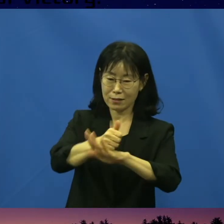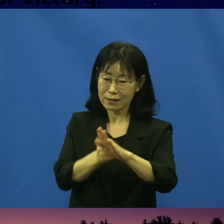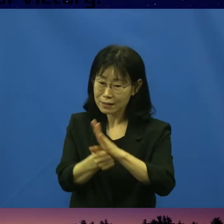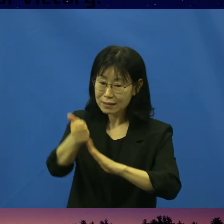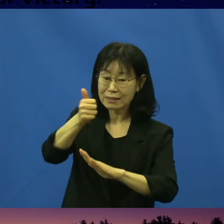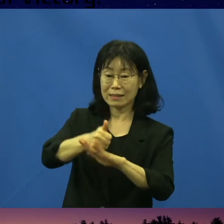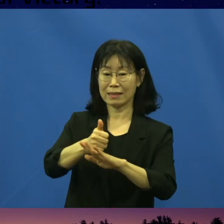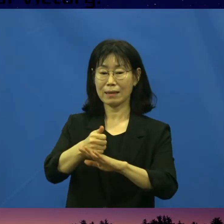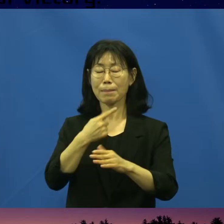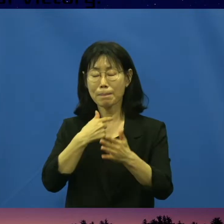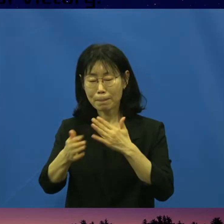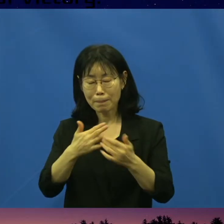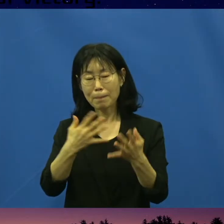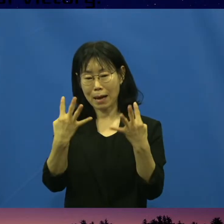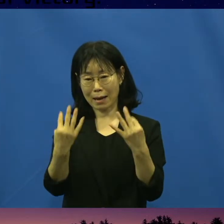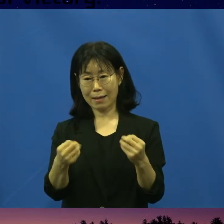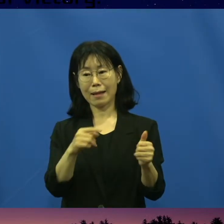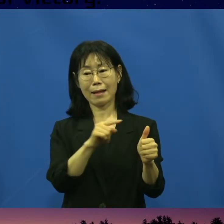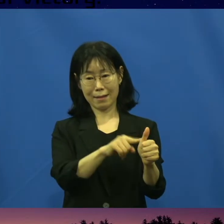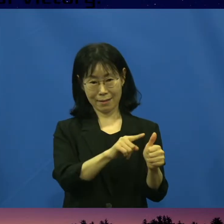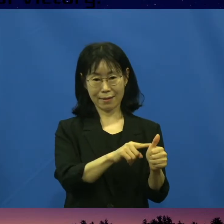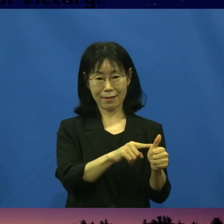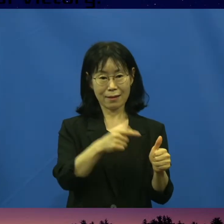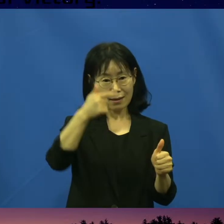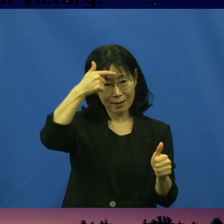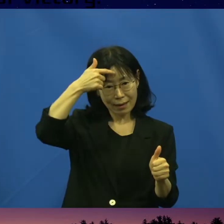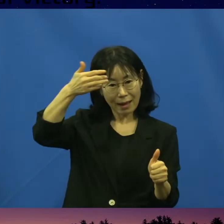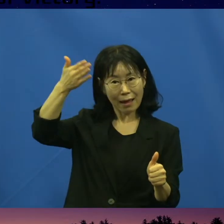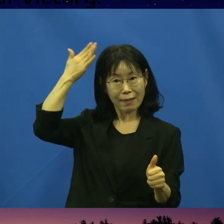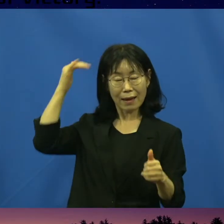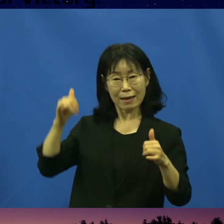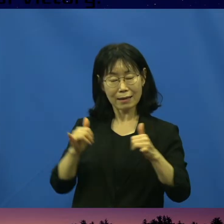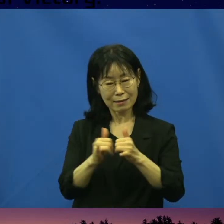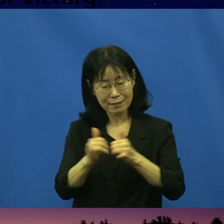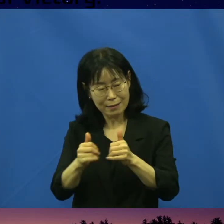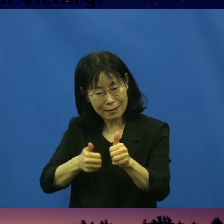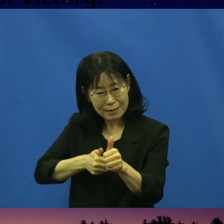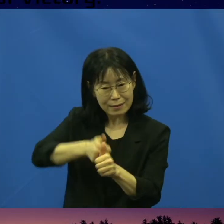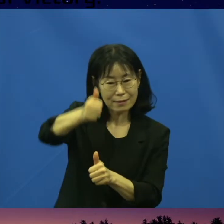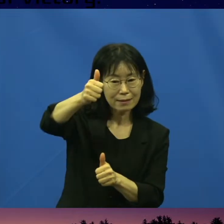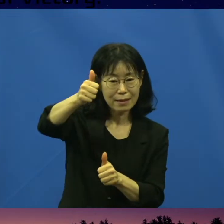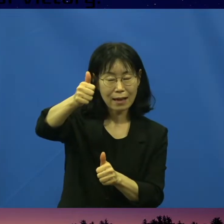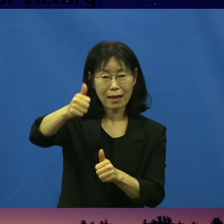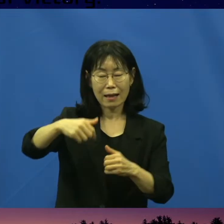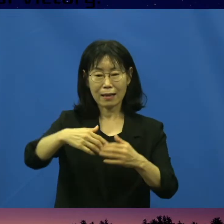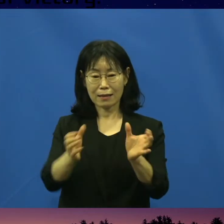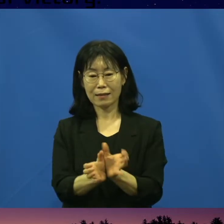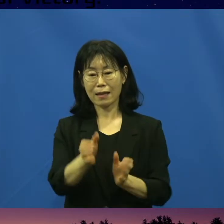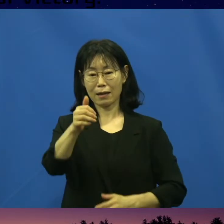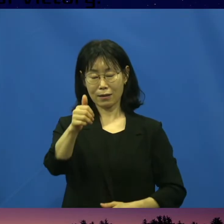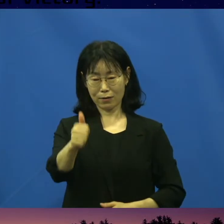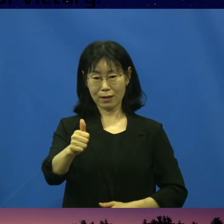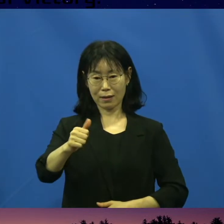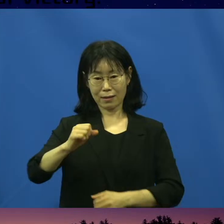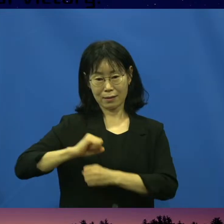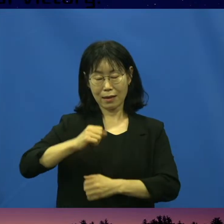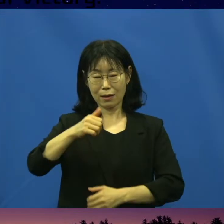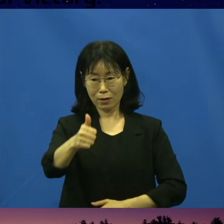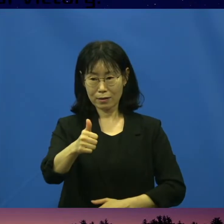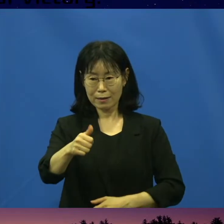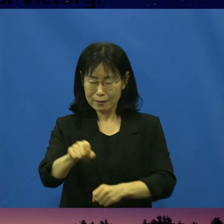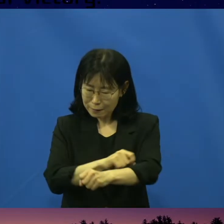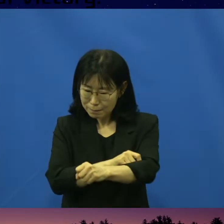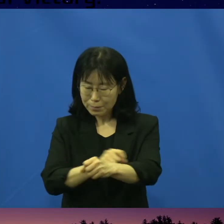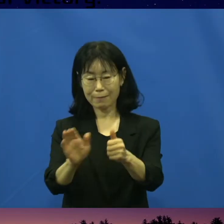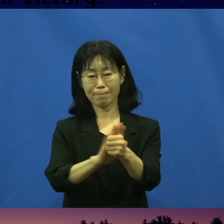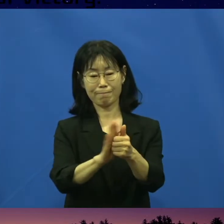경험한 사람. 특별히 고대 사회에서 전쟁에서 승리한 장관은, 장수들은 특별한 대우를 받는 거야.